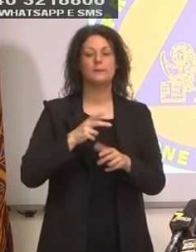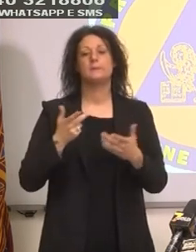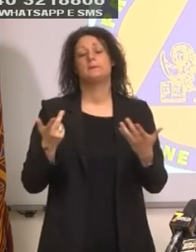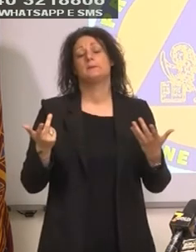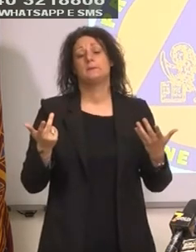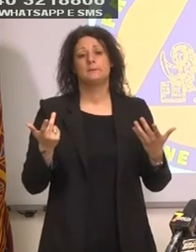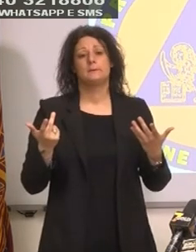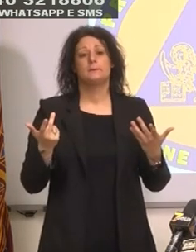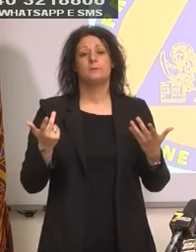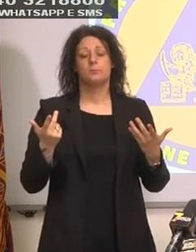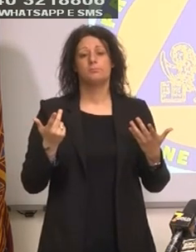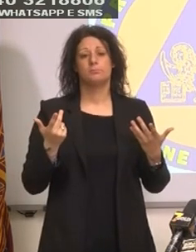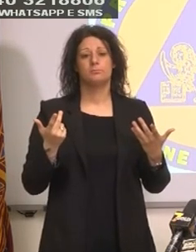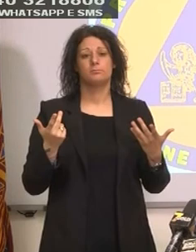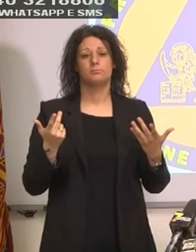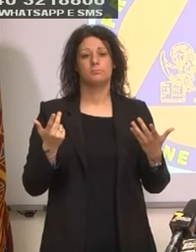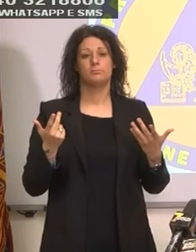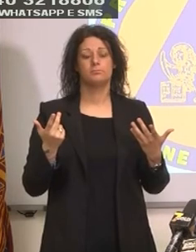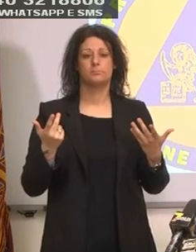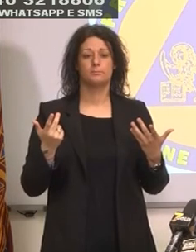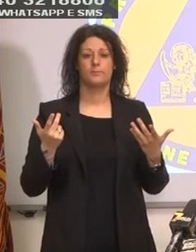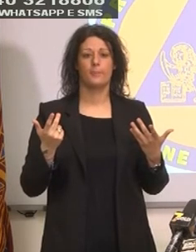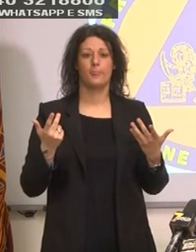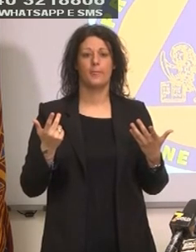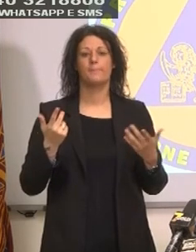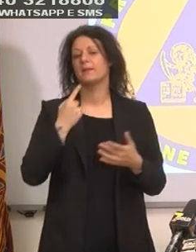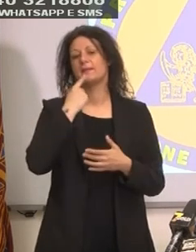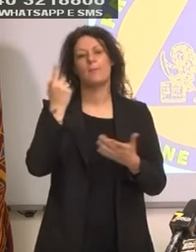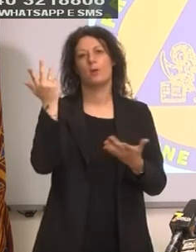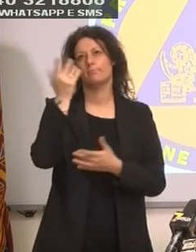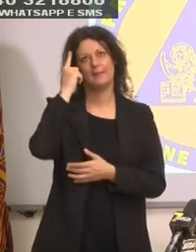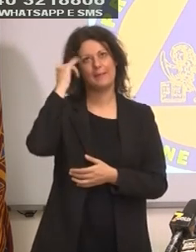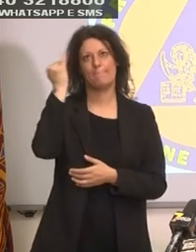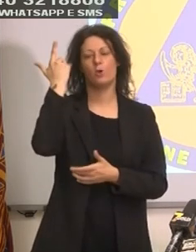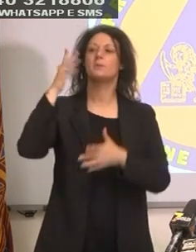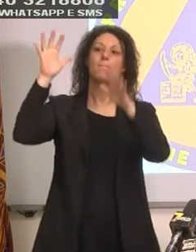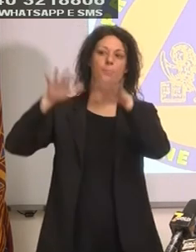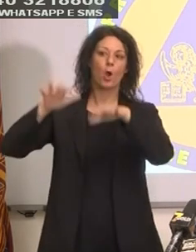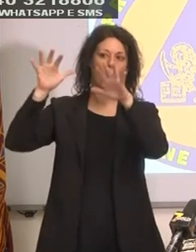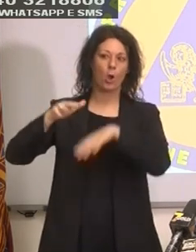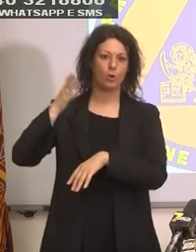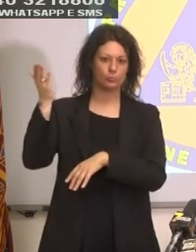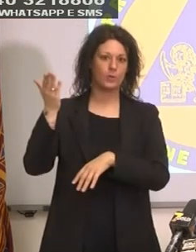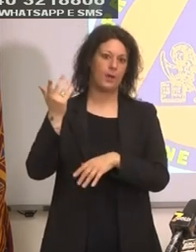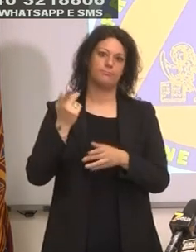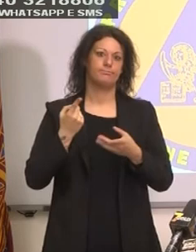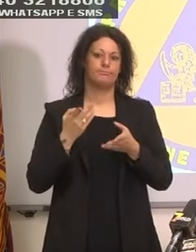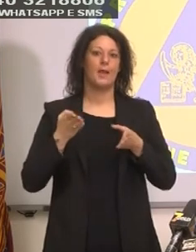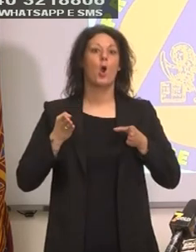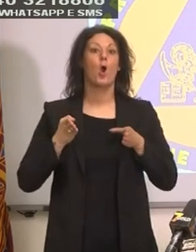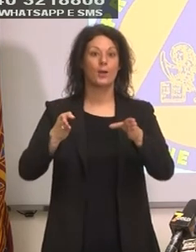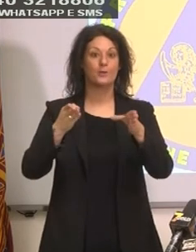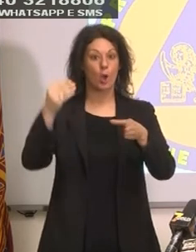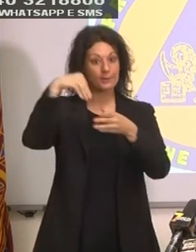è quella, eventualmente, ipotizziamo il giorno di pioggia, non li puoi tenere nei corridoi perché sennò viene fuori una calca dentro nei